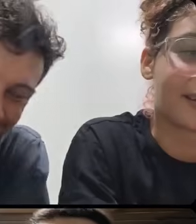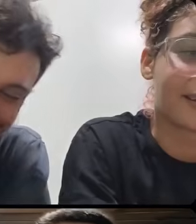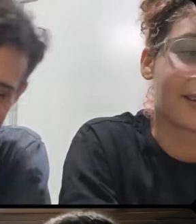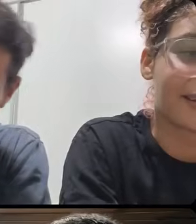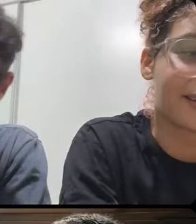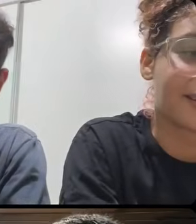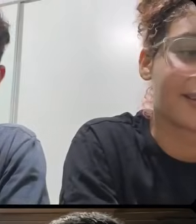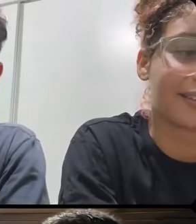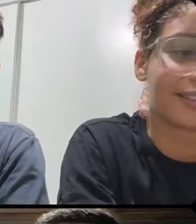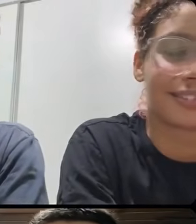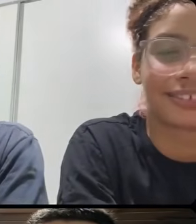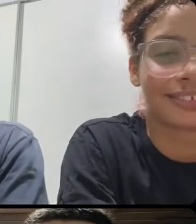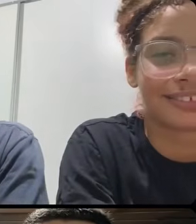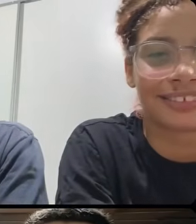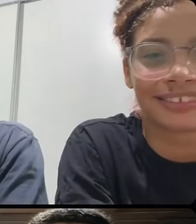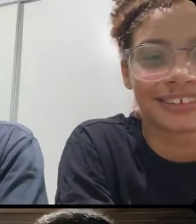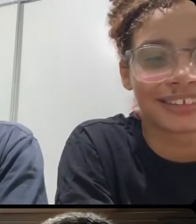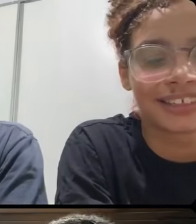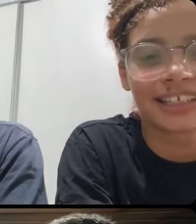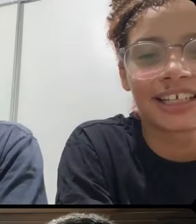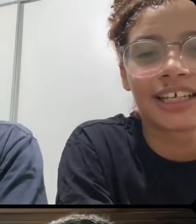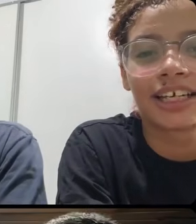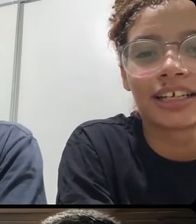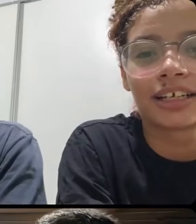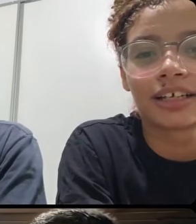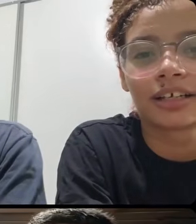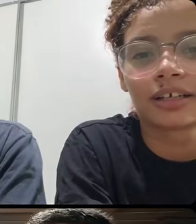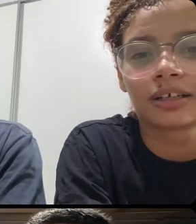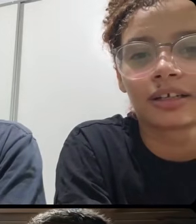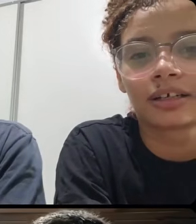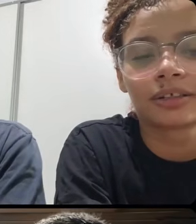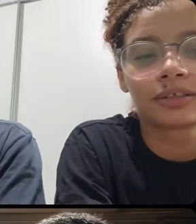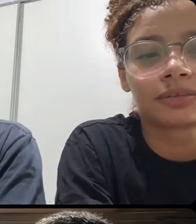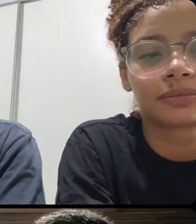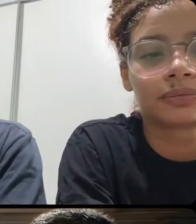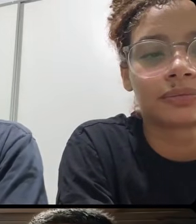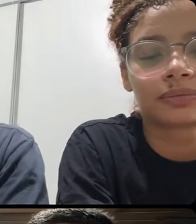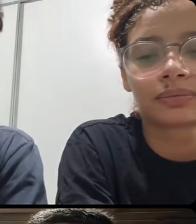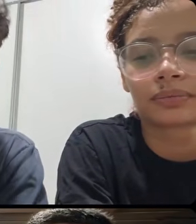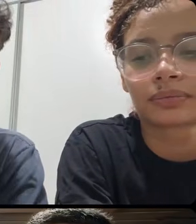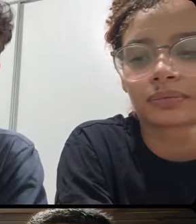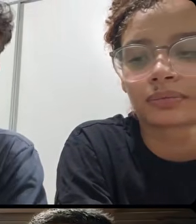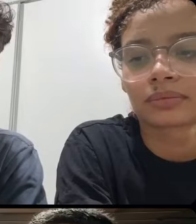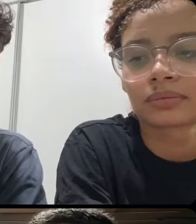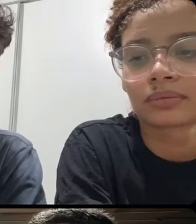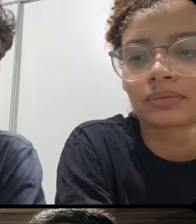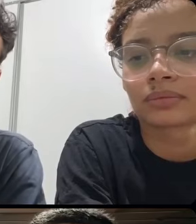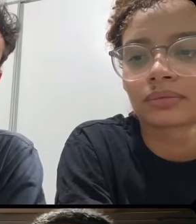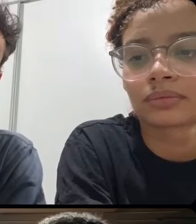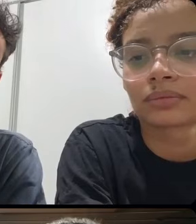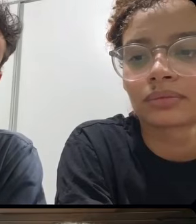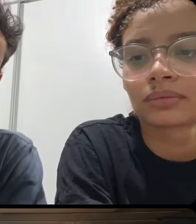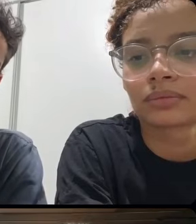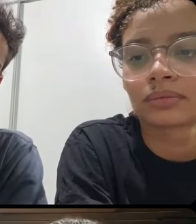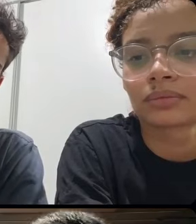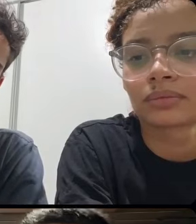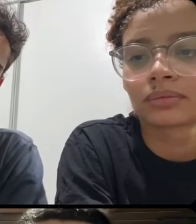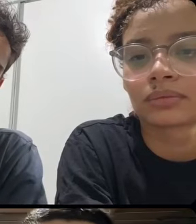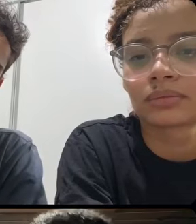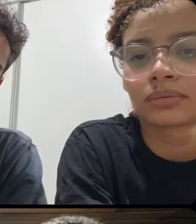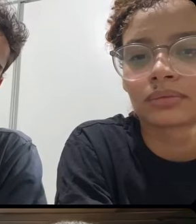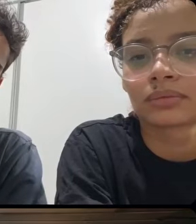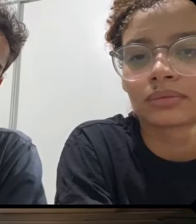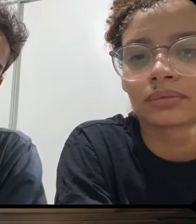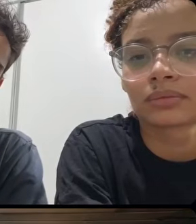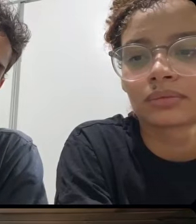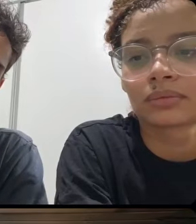falando. Então, pensando em Deus. Tá, eu queria perguntar, na prática, como vocês trabalham essa inclusão no dia a dia de